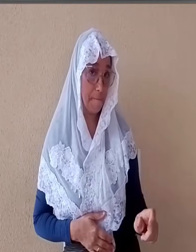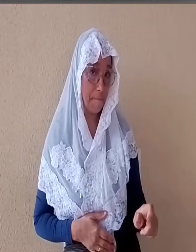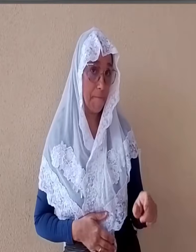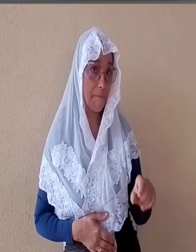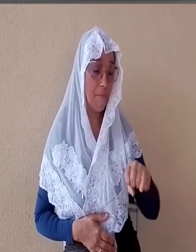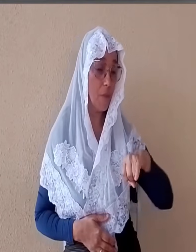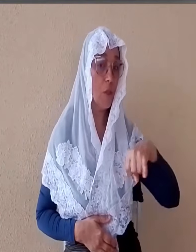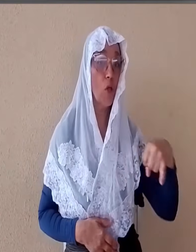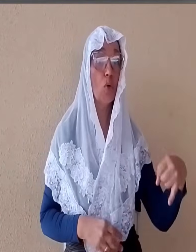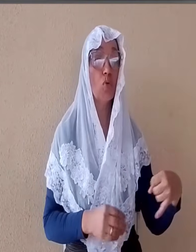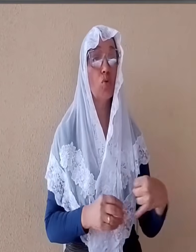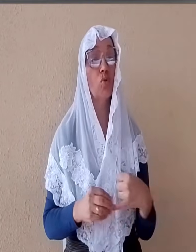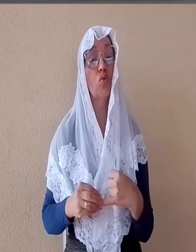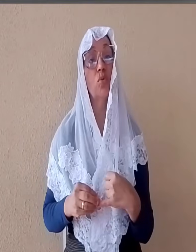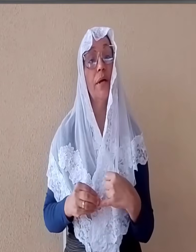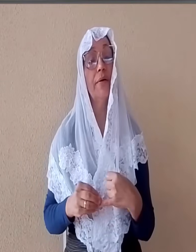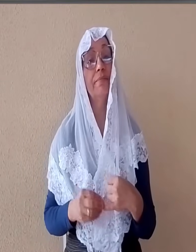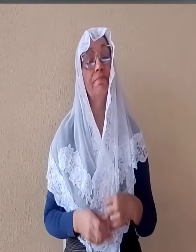mais de